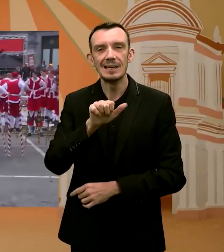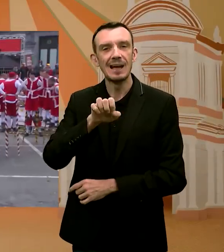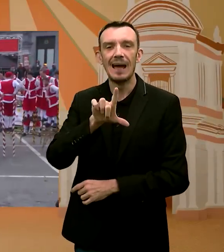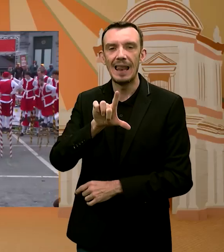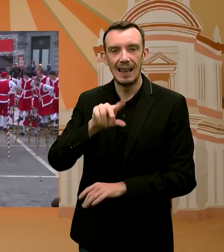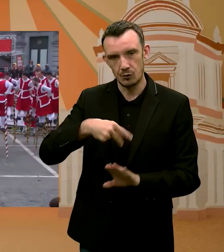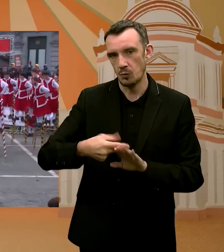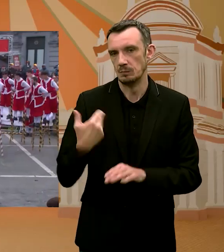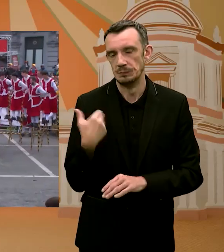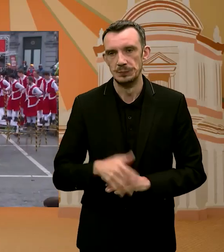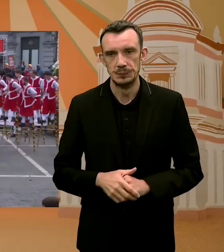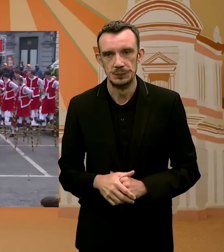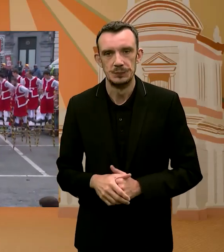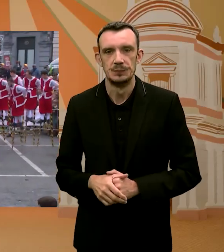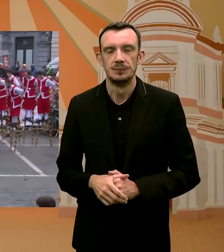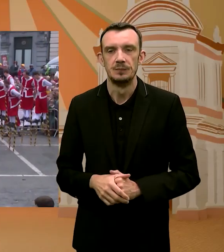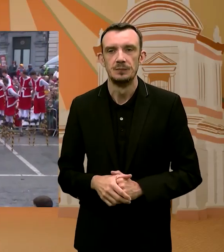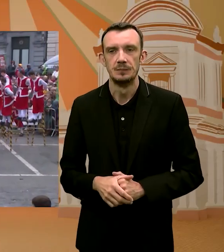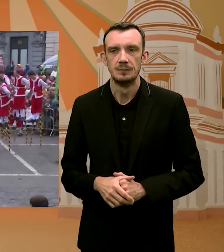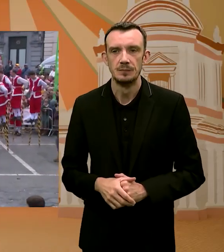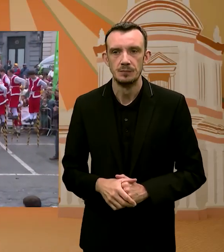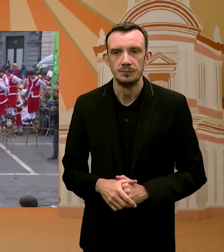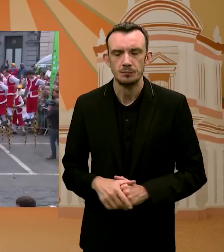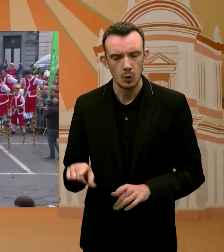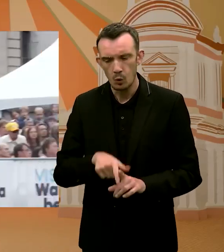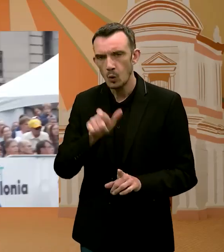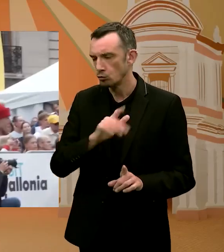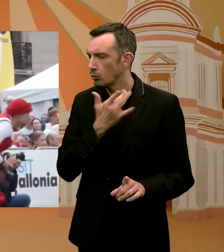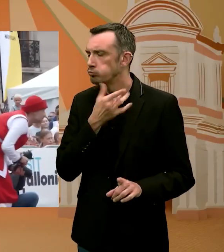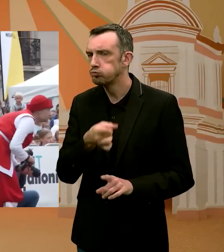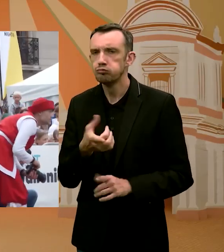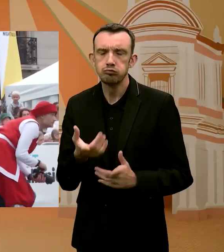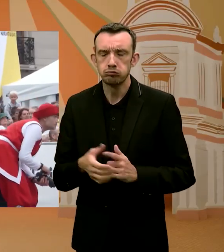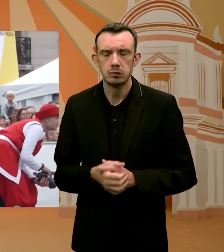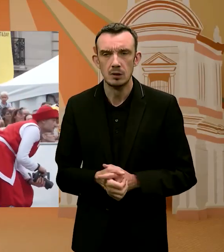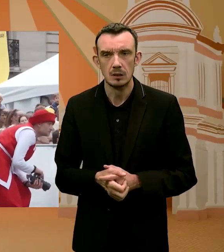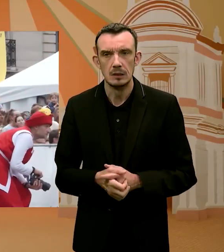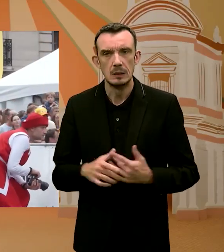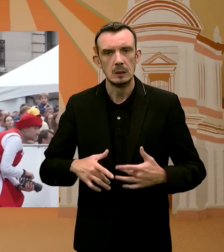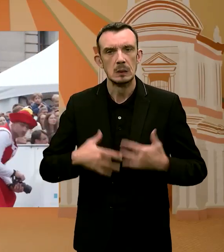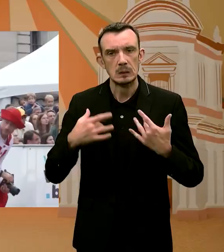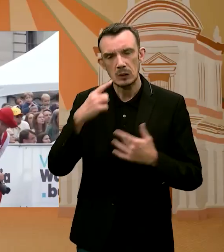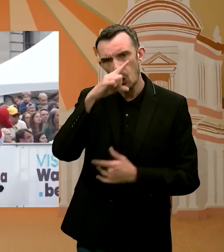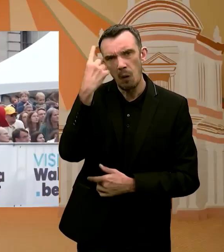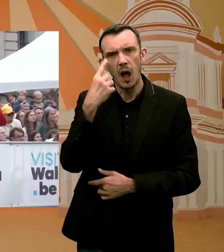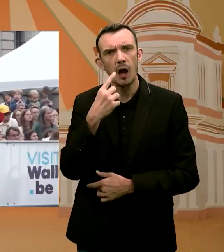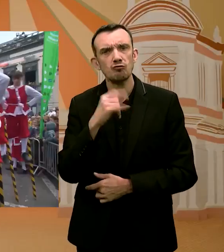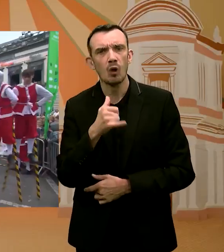d'ici. Michael, très bon combattant aussi. Oui, les mélans, on commence à voir à l'écran qu'ils commencent à être de moins en moins